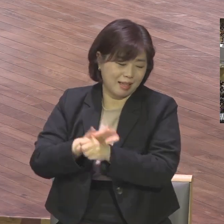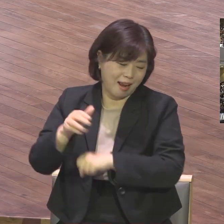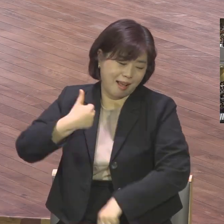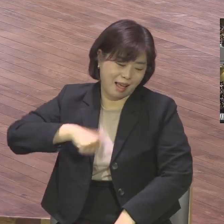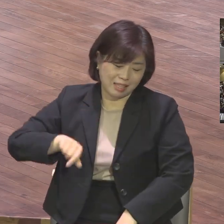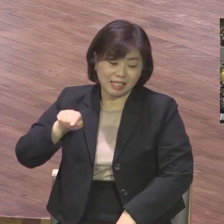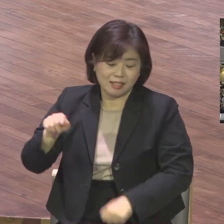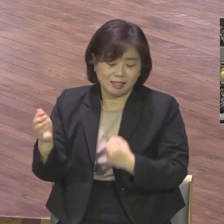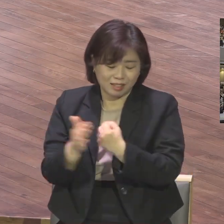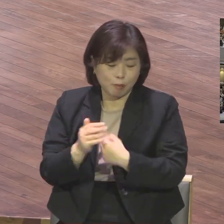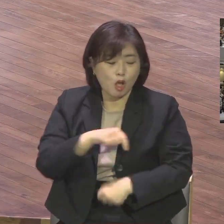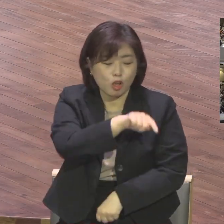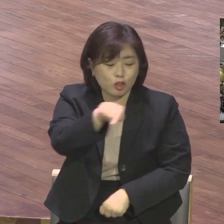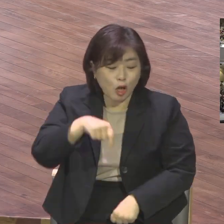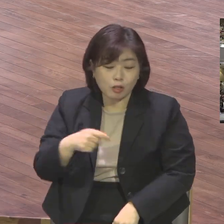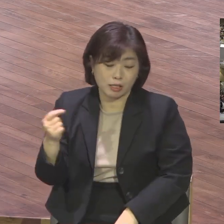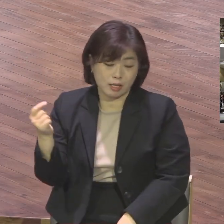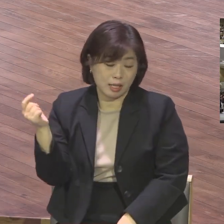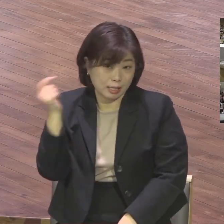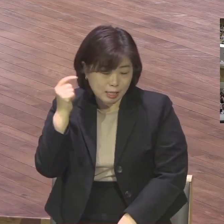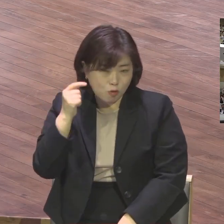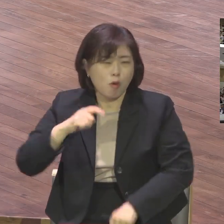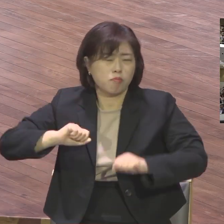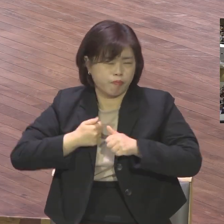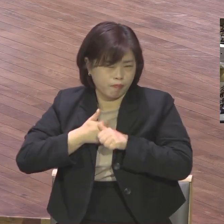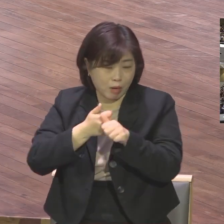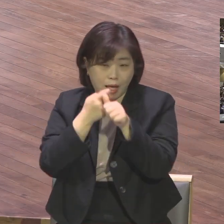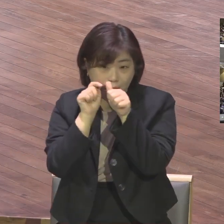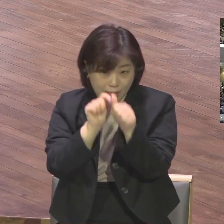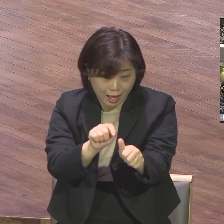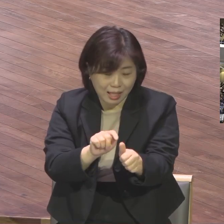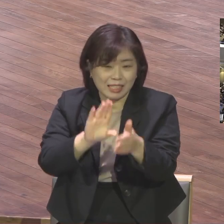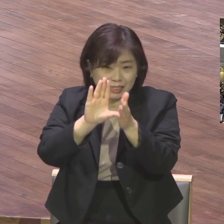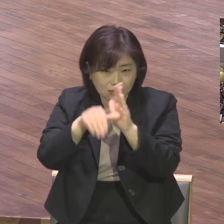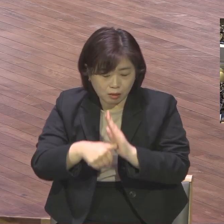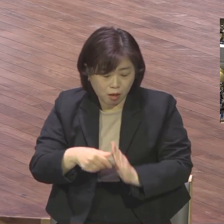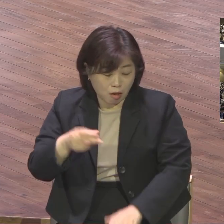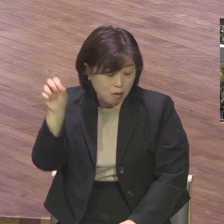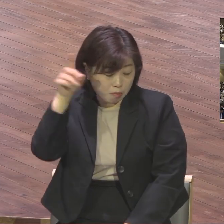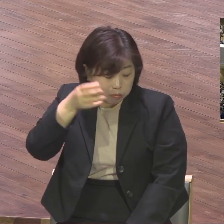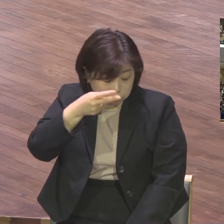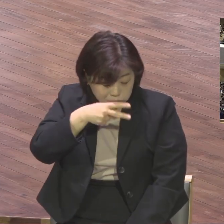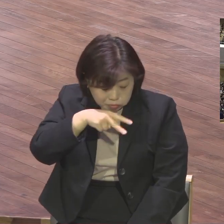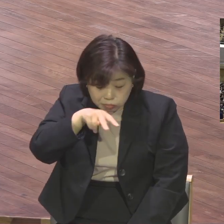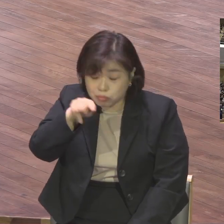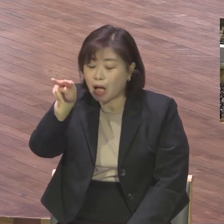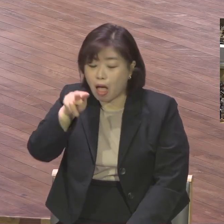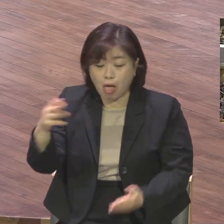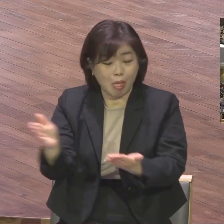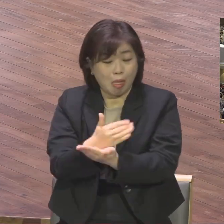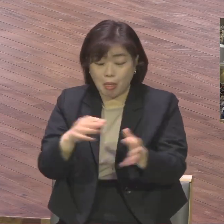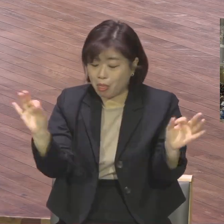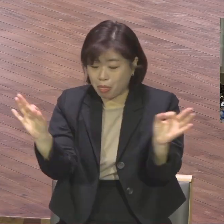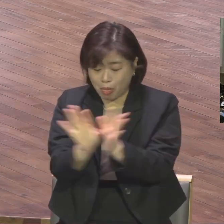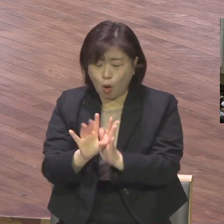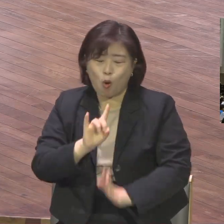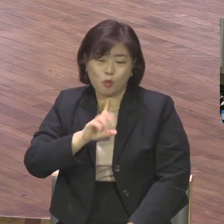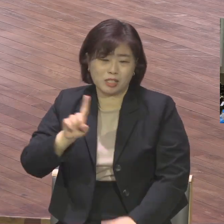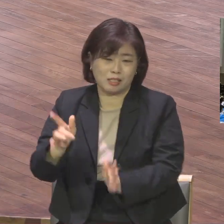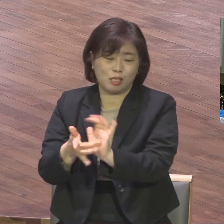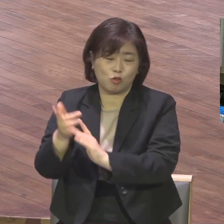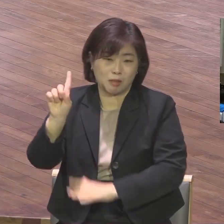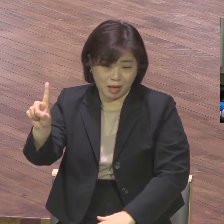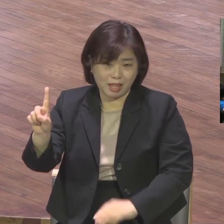하는지라. 문득 들러보니 아무도 보이지 아니하고 오직 예수와 자기들 뿐이었더라. 아멘.